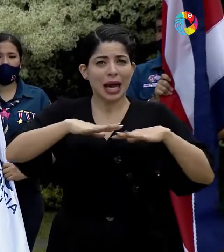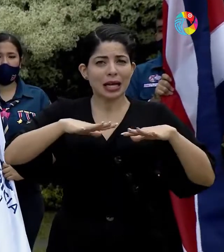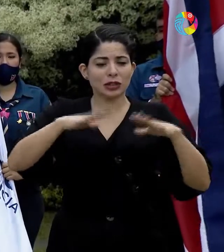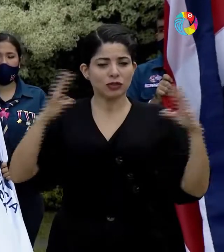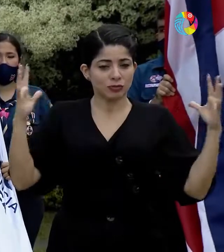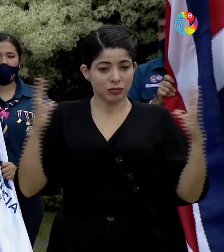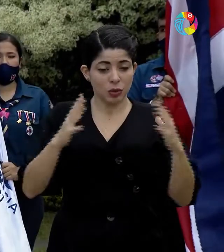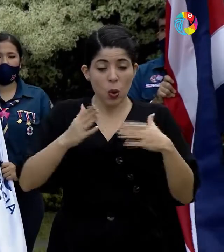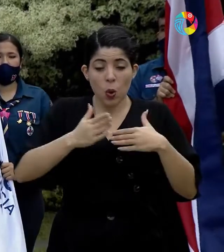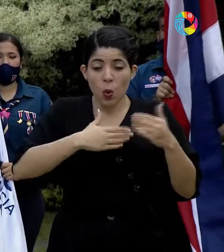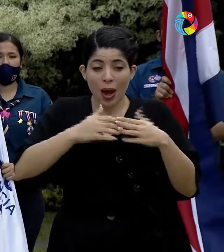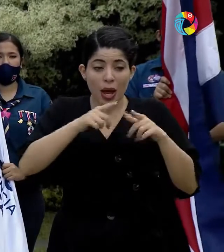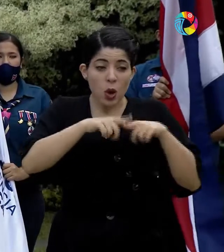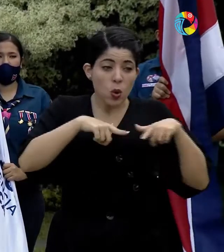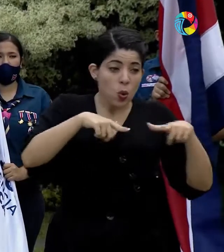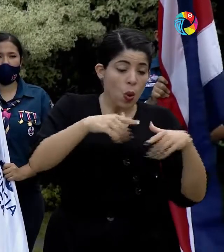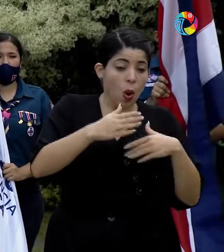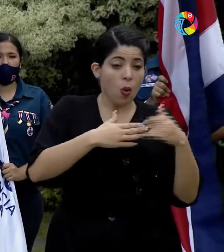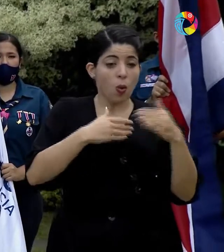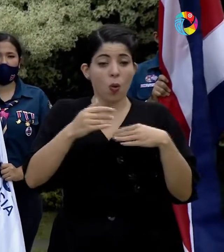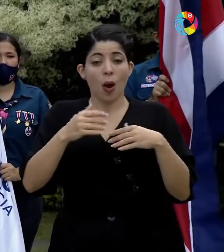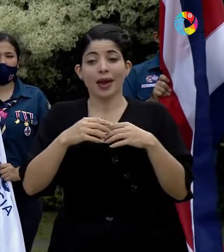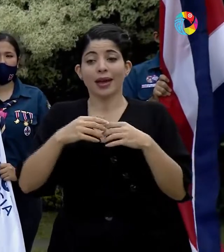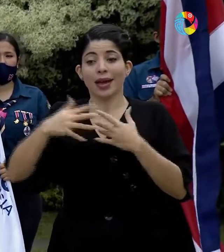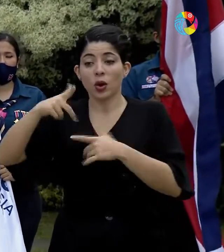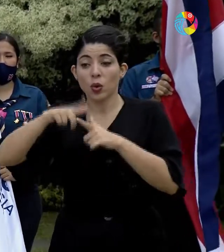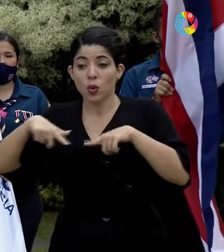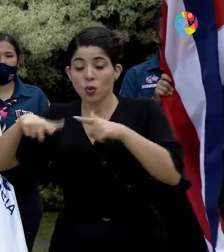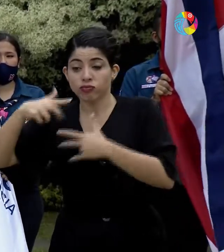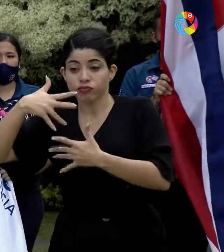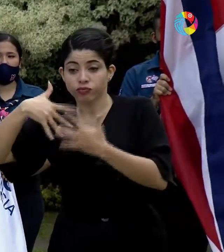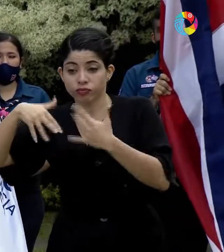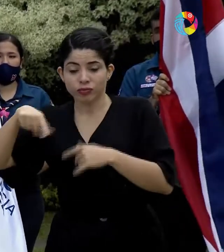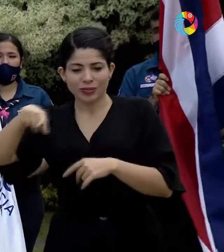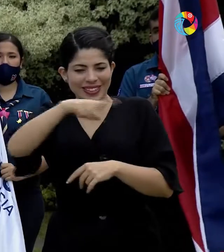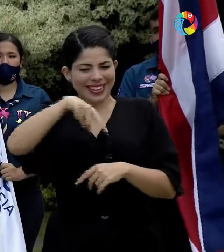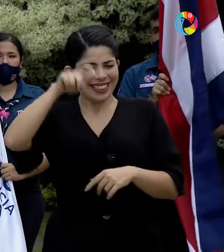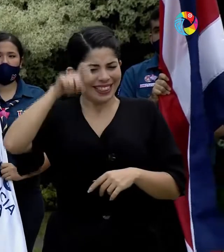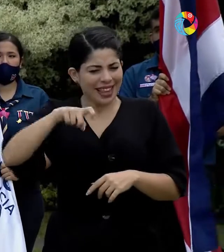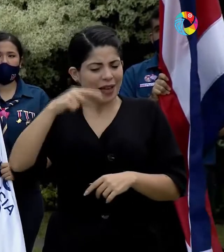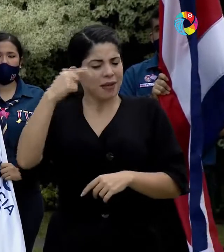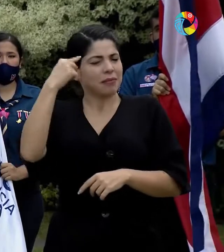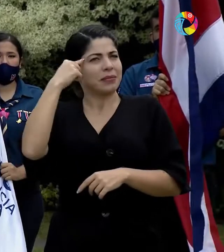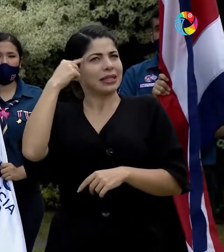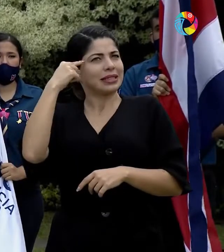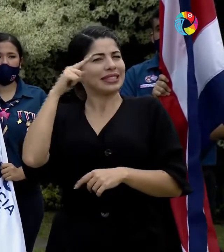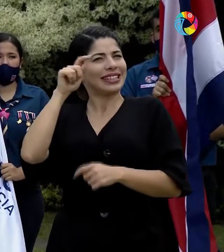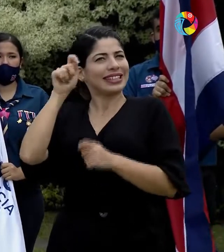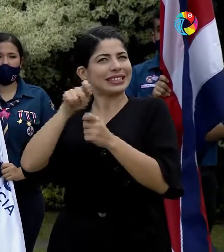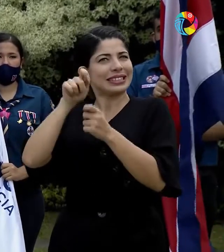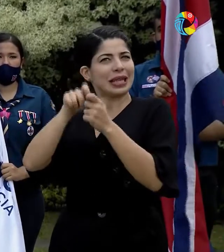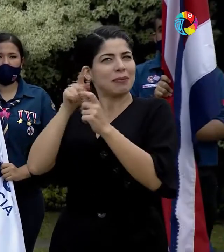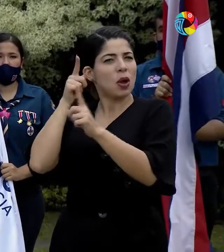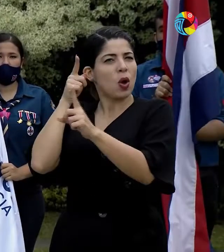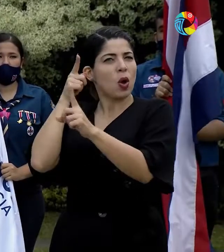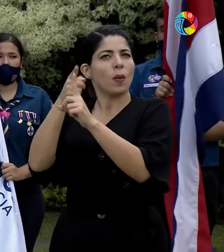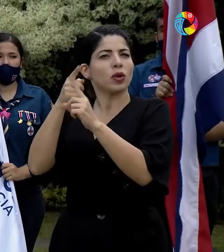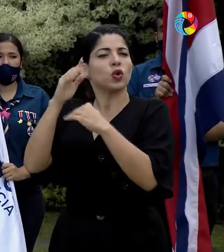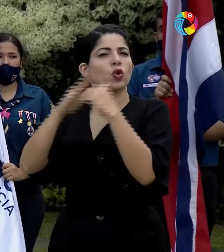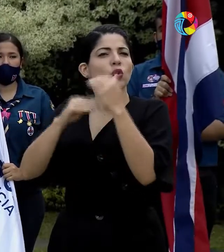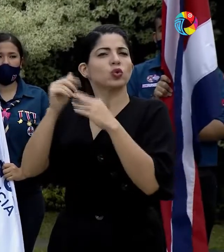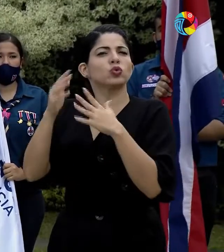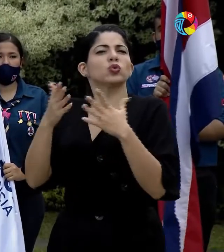en cualquiera de esos lugares y plataformas de la convivencia tengamos presente que es exactamente eso lo que construimos,